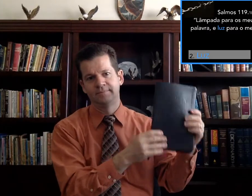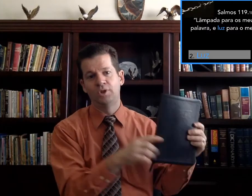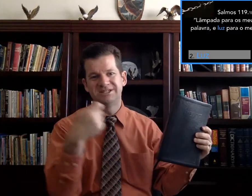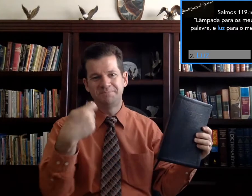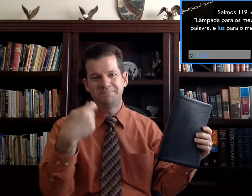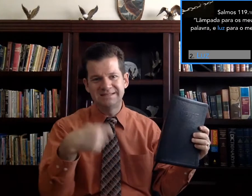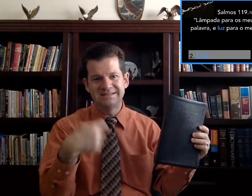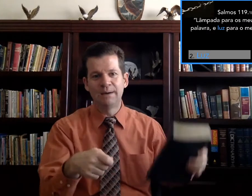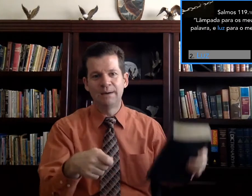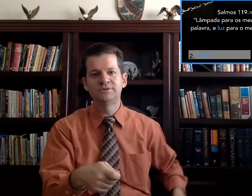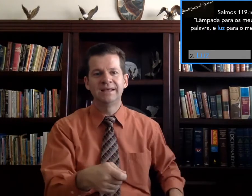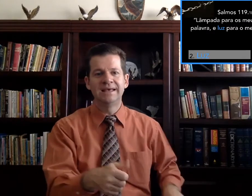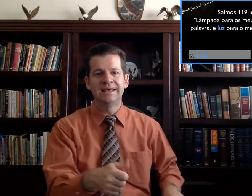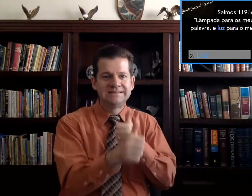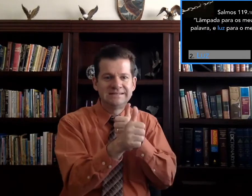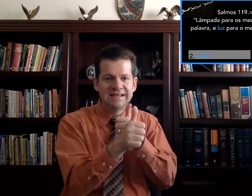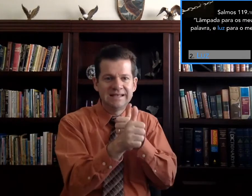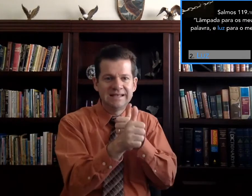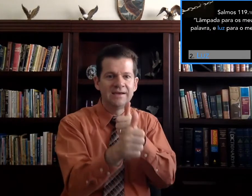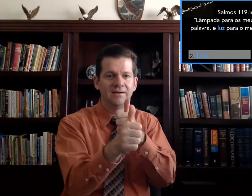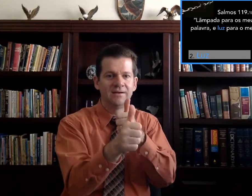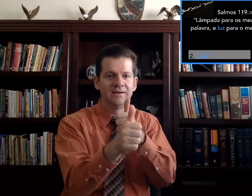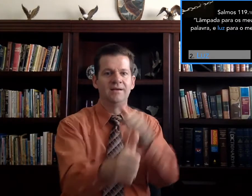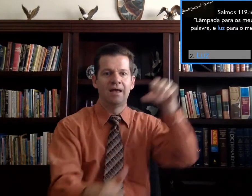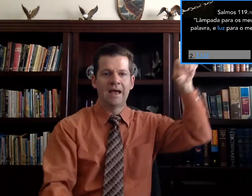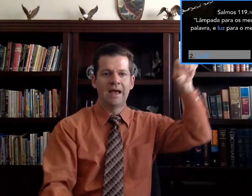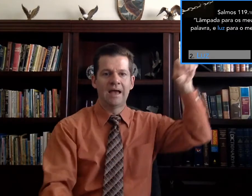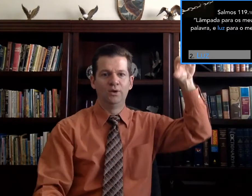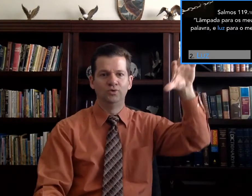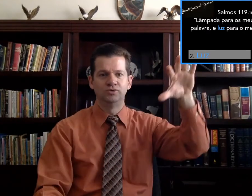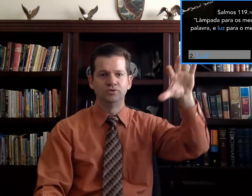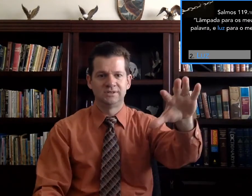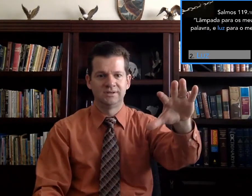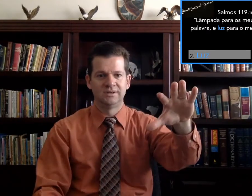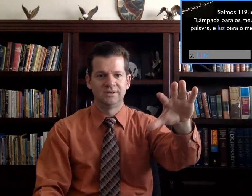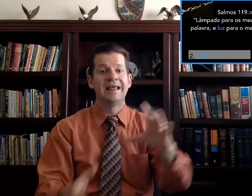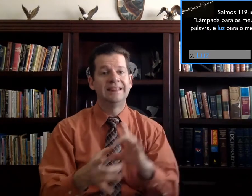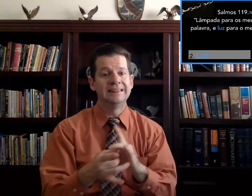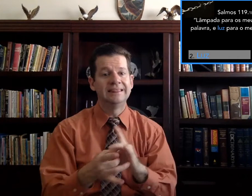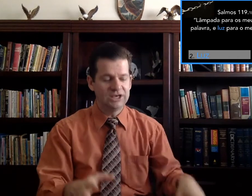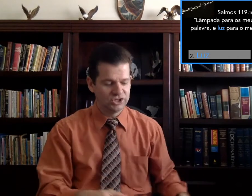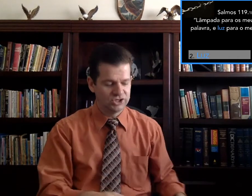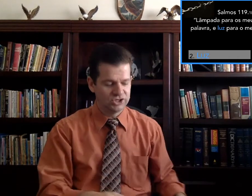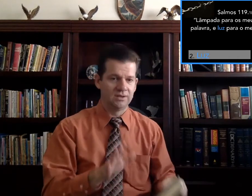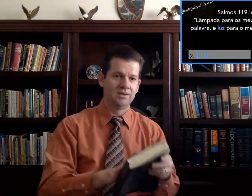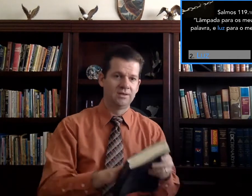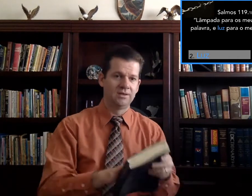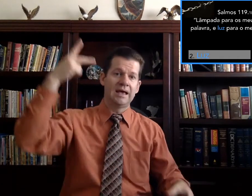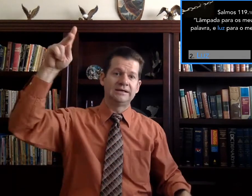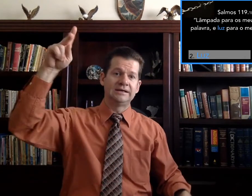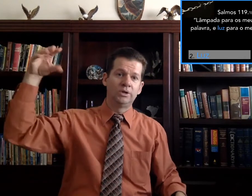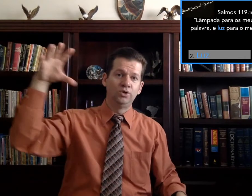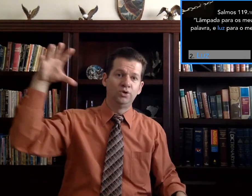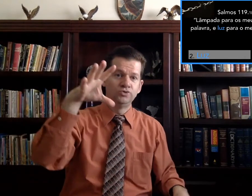Nós precisamos seguir a luz. Deixe a sua luz